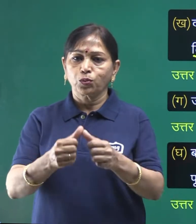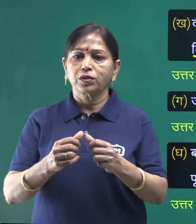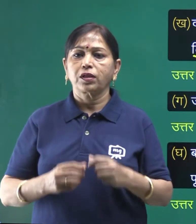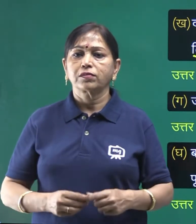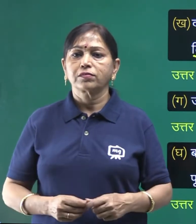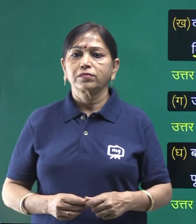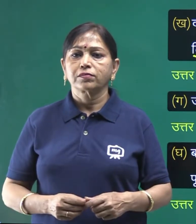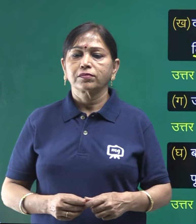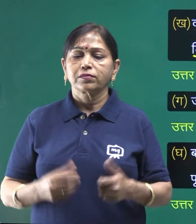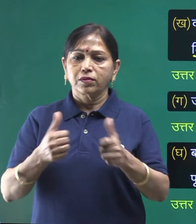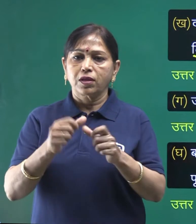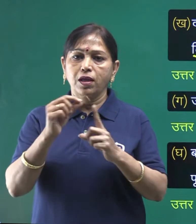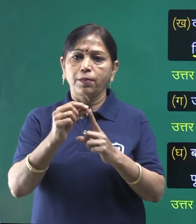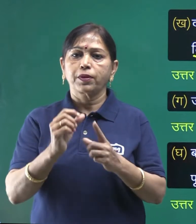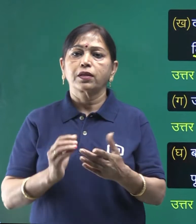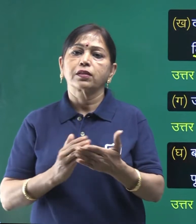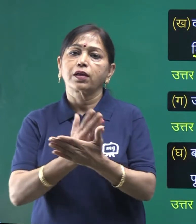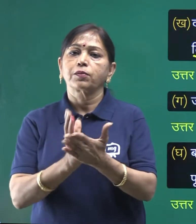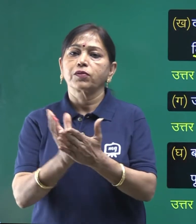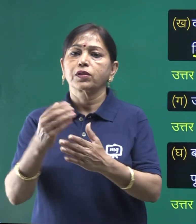उत्तर अपकेंद्रण द्वारा।